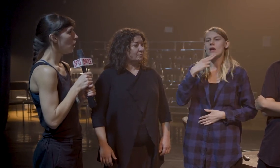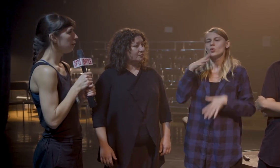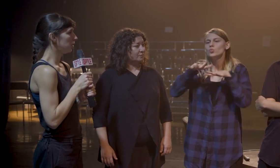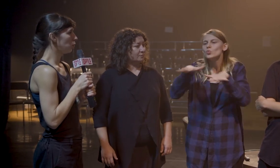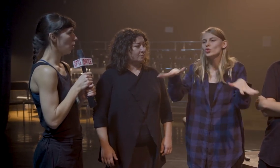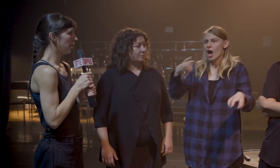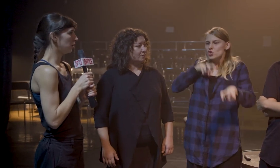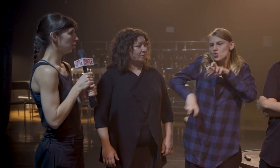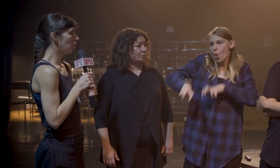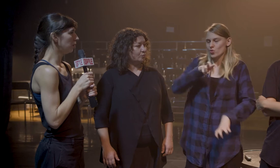Mogę być głuchą aktorką.